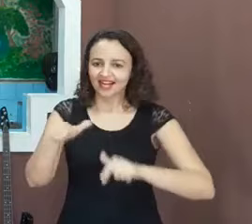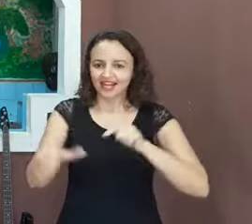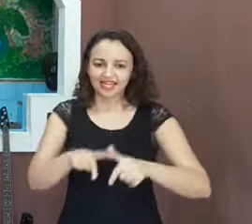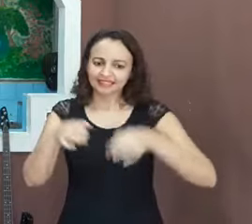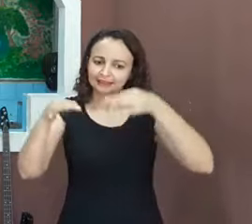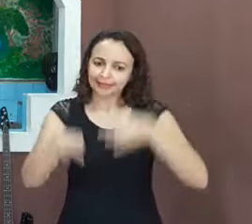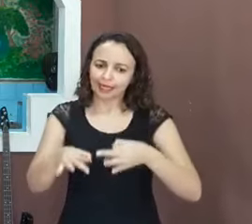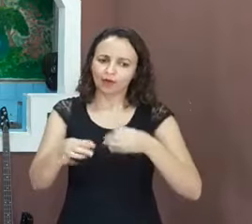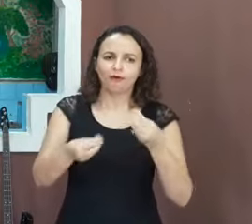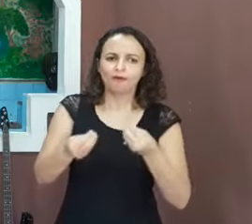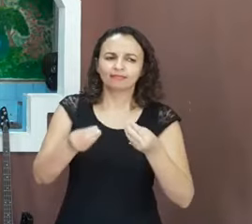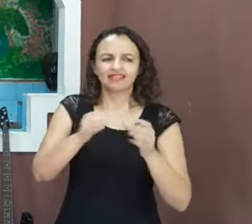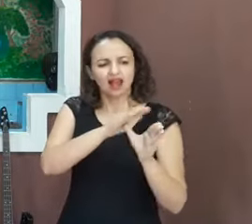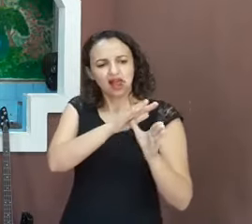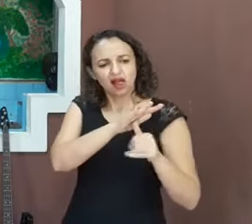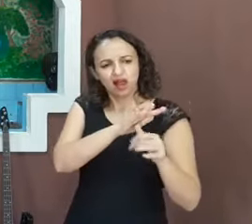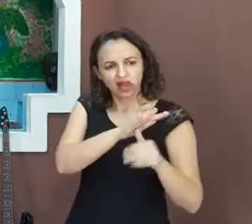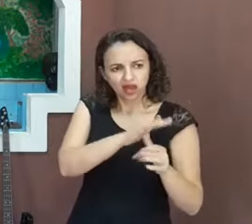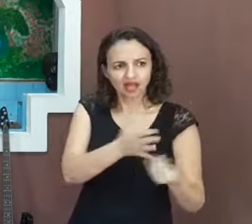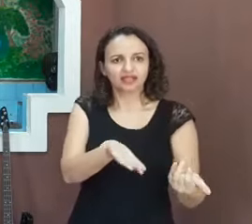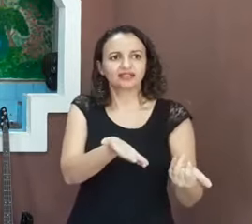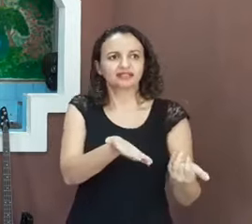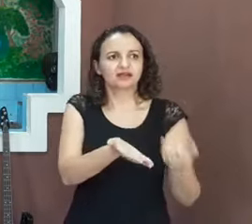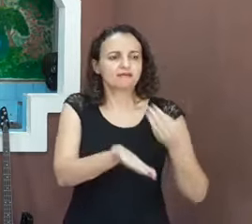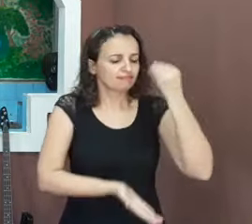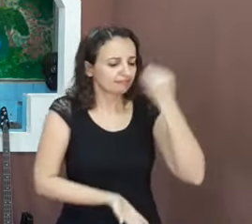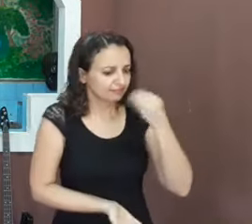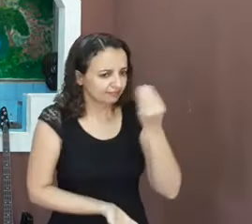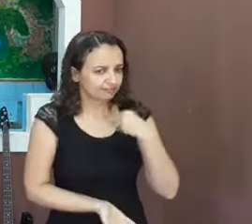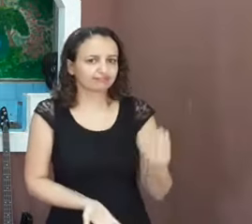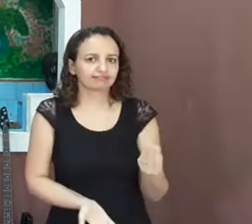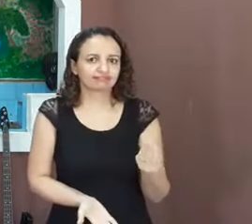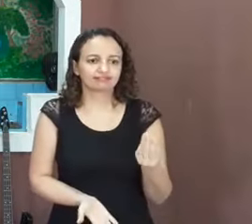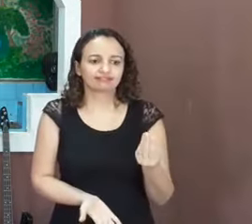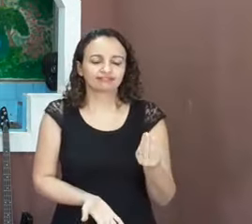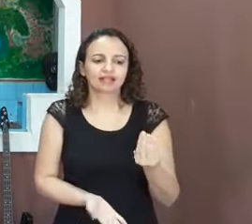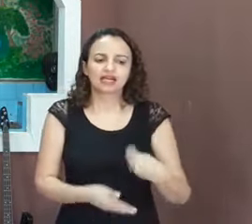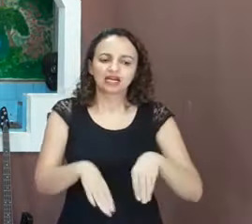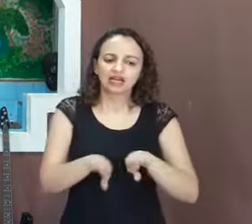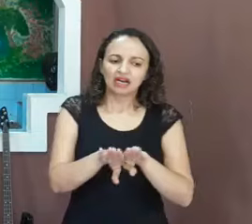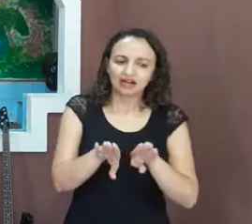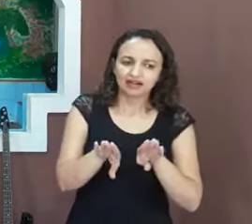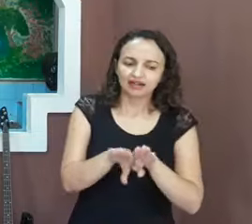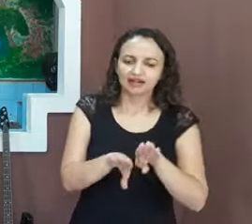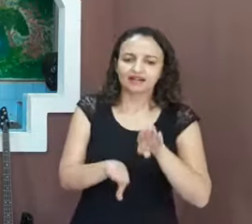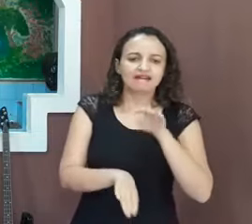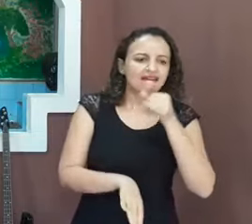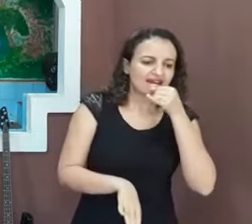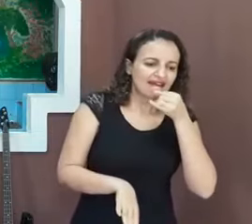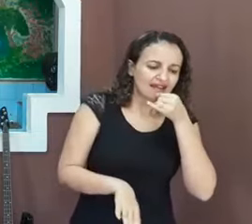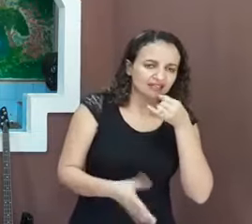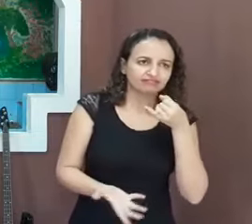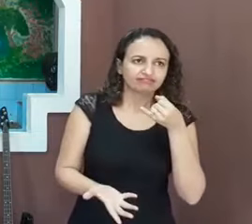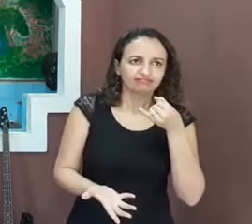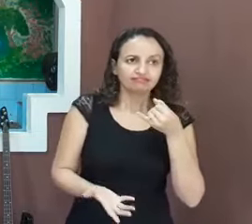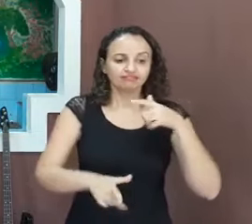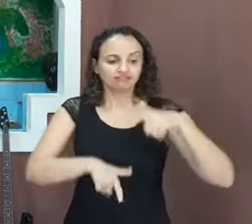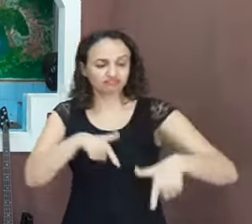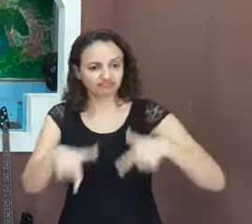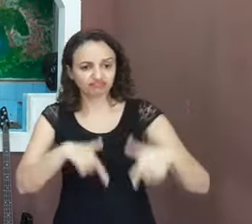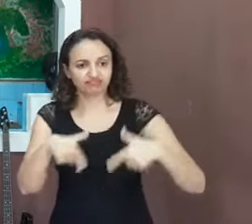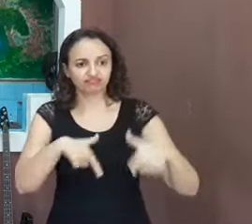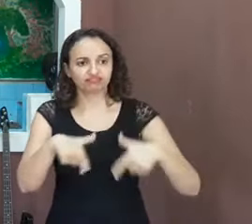jeito? Roubando, sendo leniente no trabalho, não realmente vivendo aquele emprego